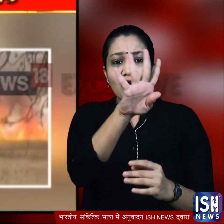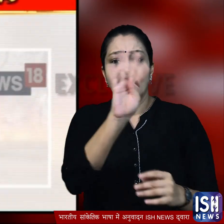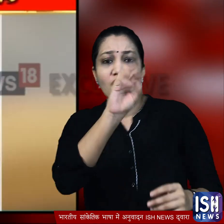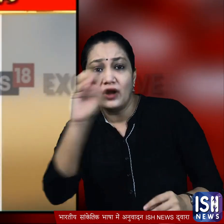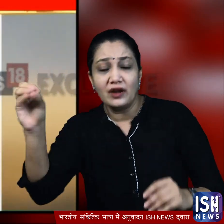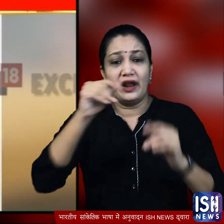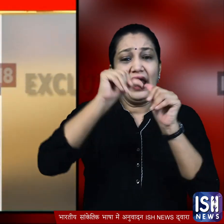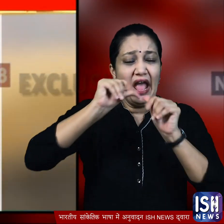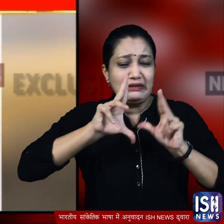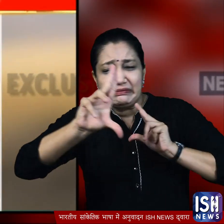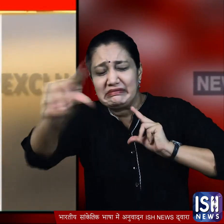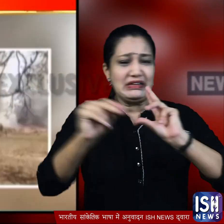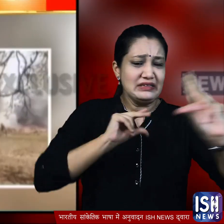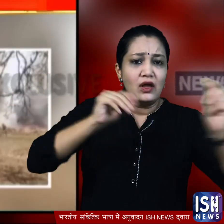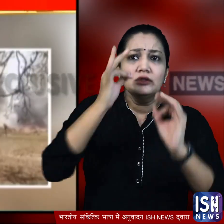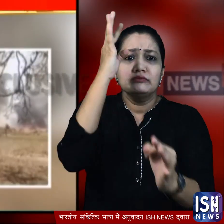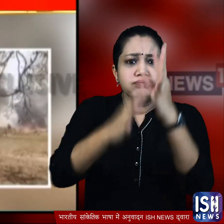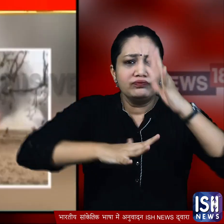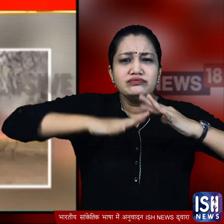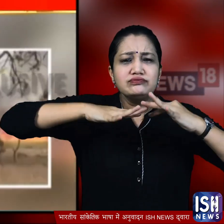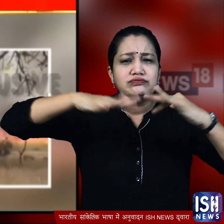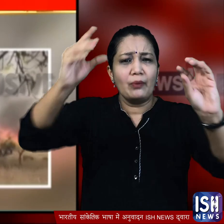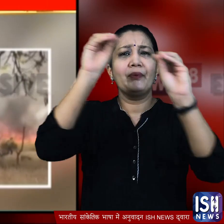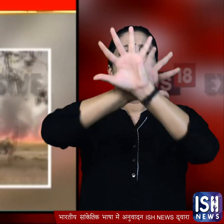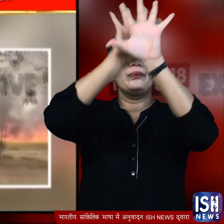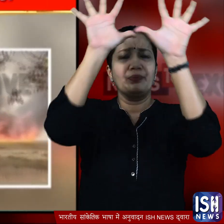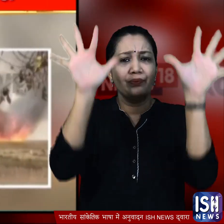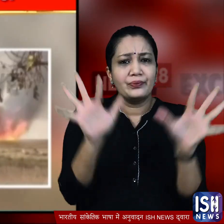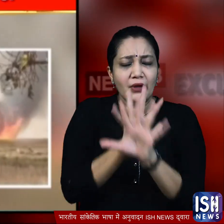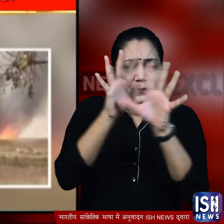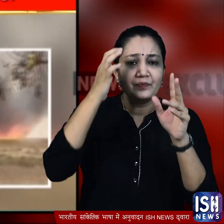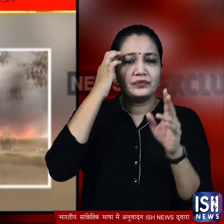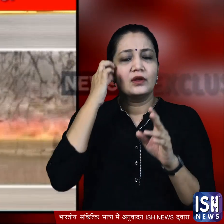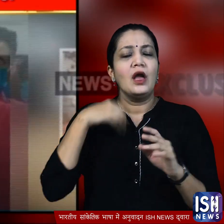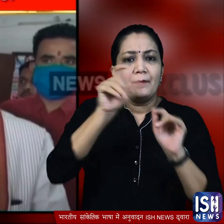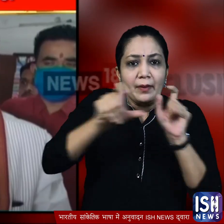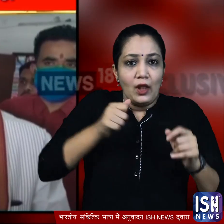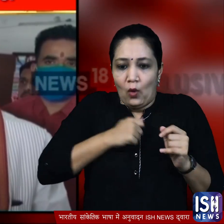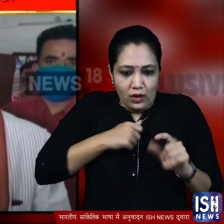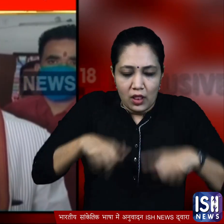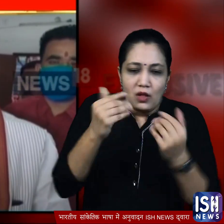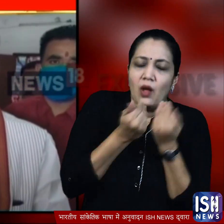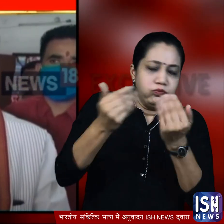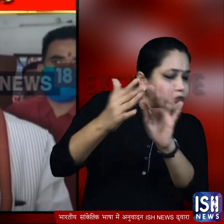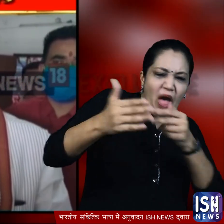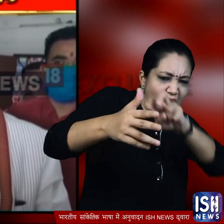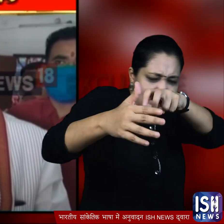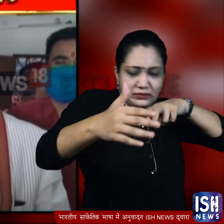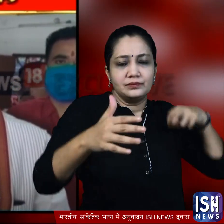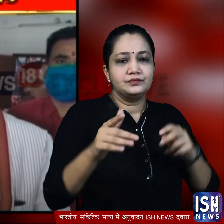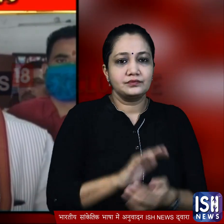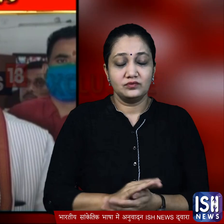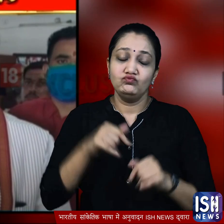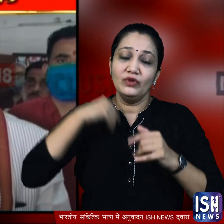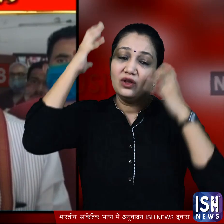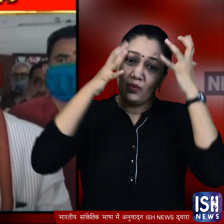धधकती दिखाई दी। चारों तरफ धुआं छा गया। वहां काम कर रहे लोग तो अपनी जान बचाकर भागते दिखाई दिए। और एक चिंता का विषय जरूर है कि अधिकांश